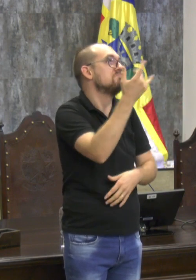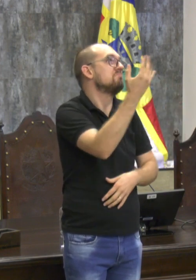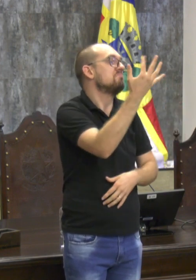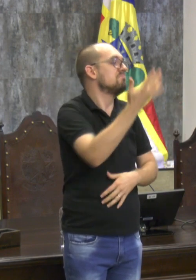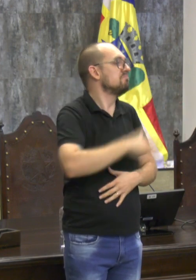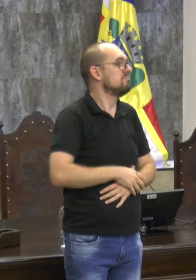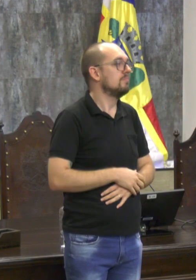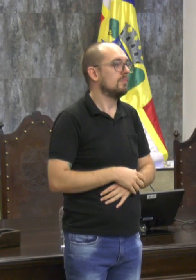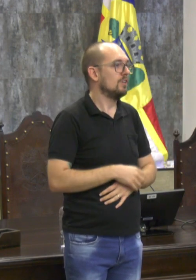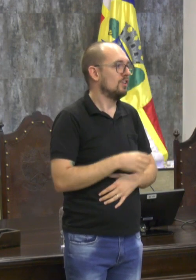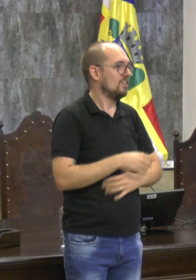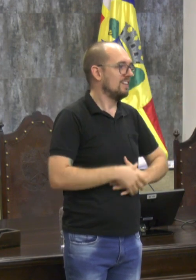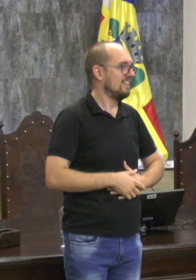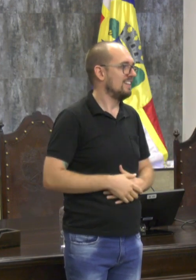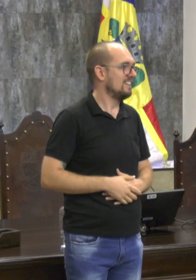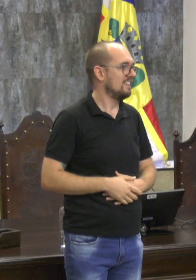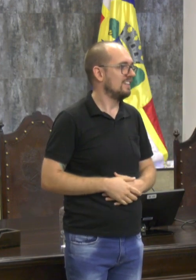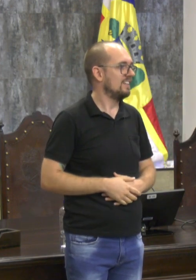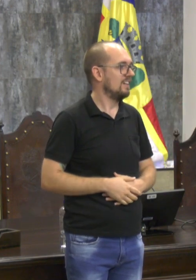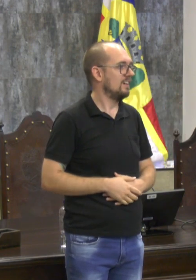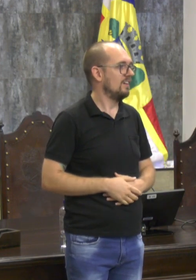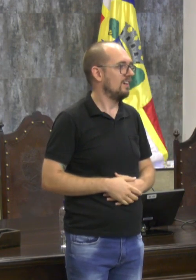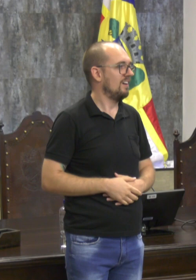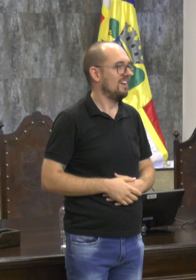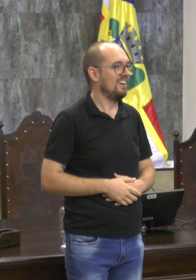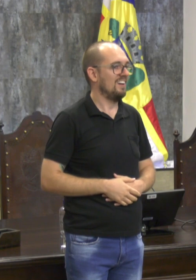2 a 111, por favor.